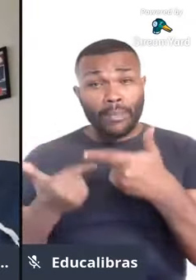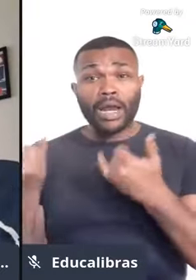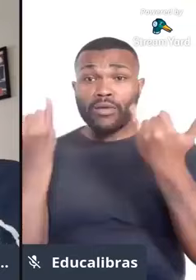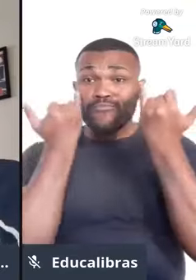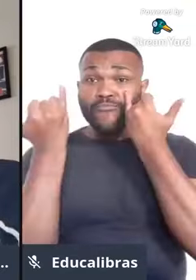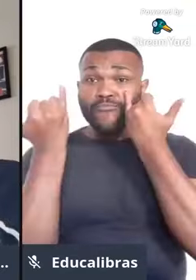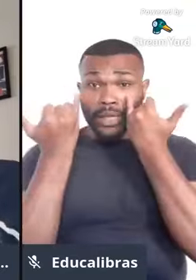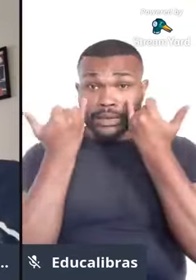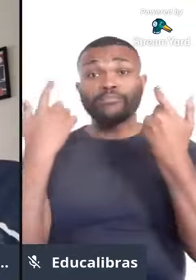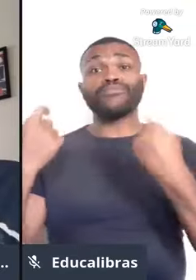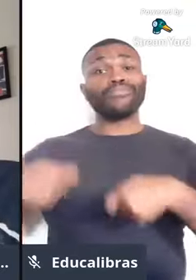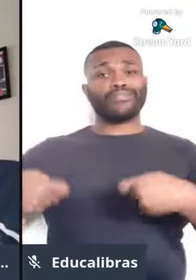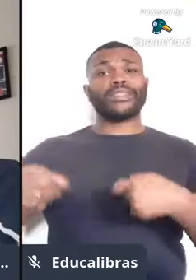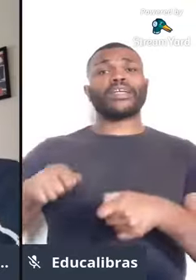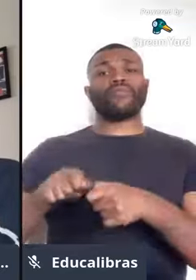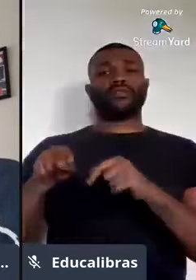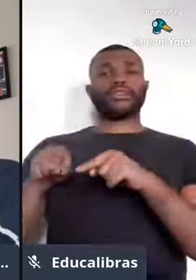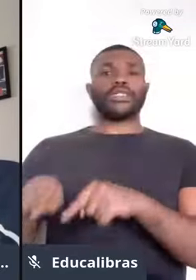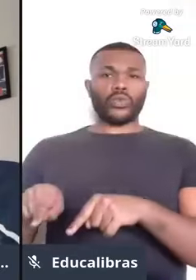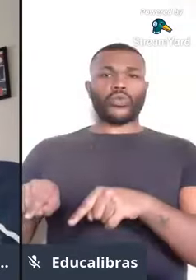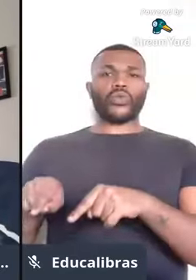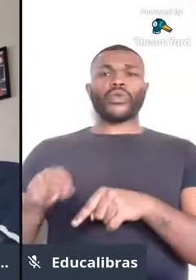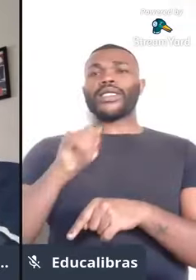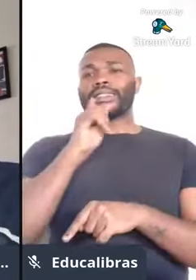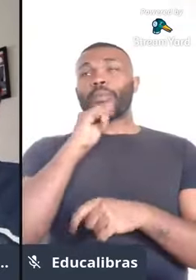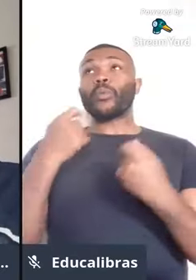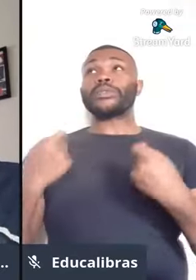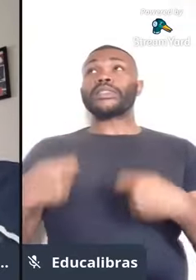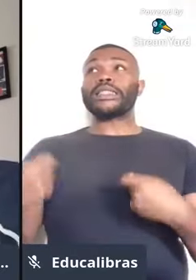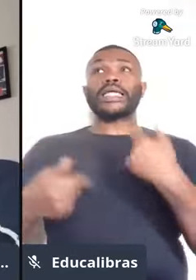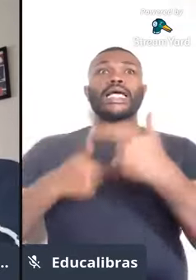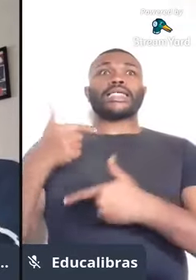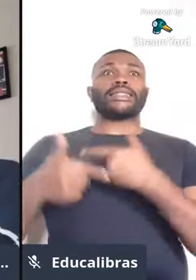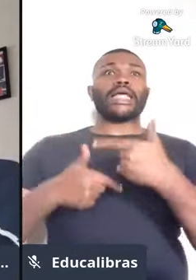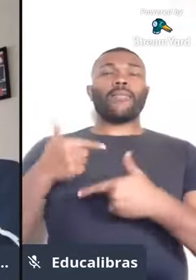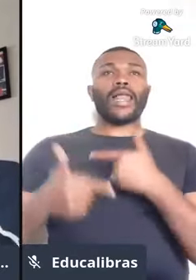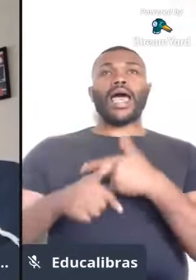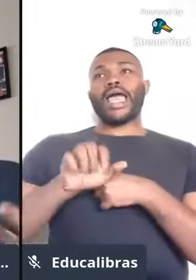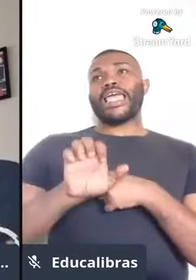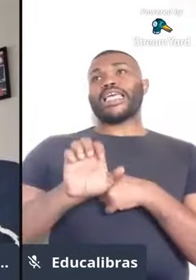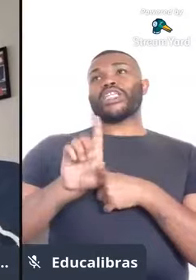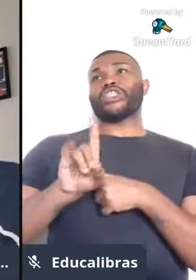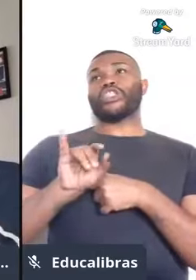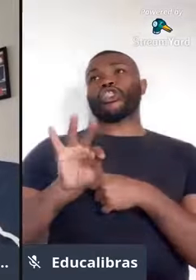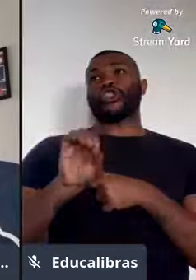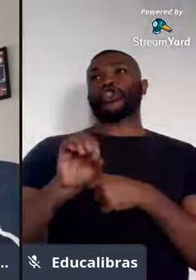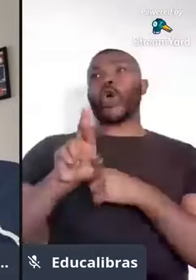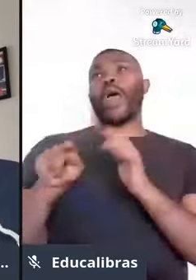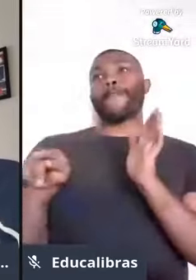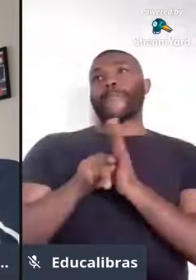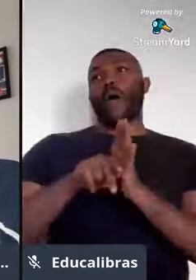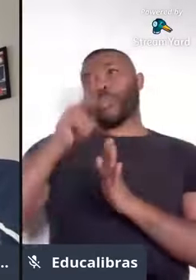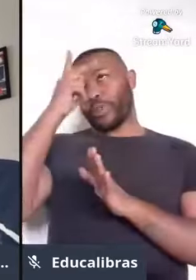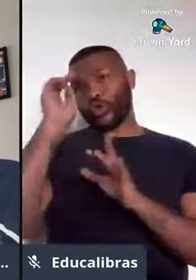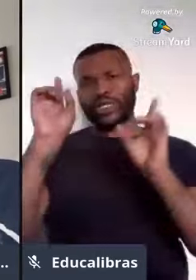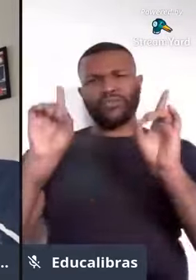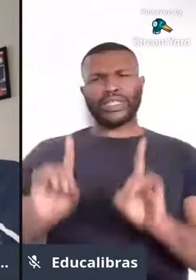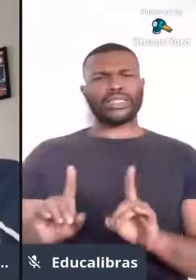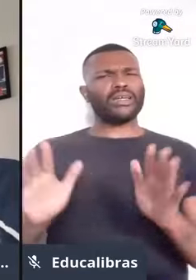né? Então, você não precisa ser um editor de pessoa com deficiência. Eu acho até desnecessário isso. O que